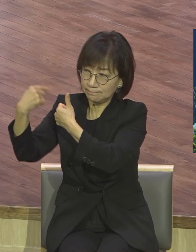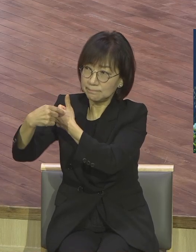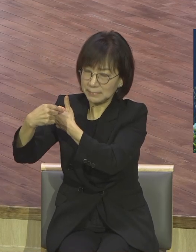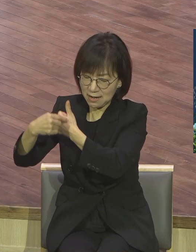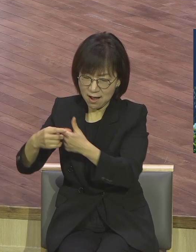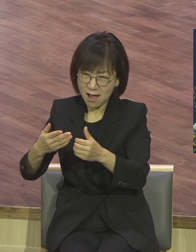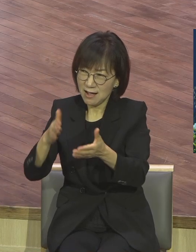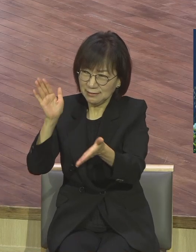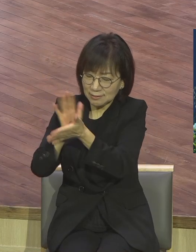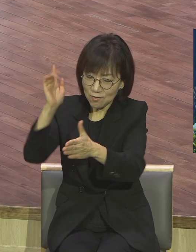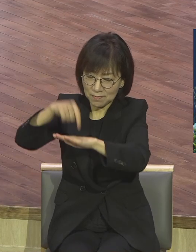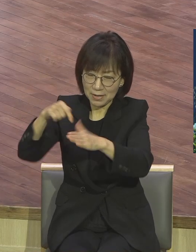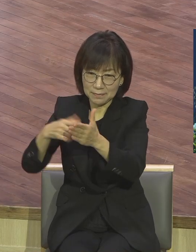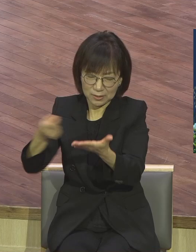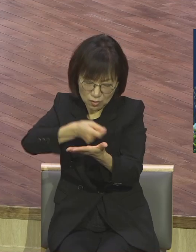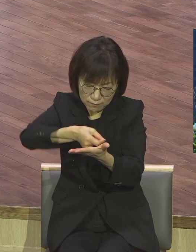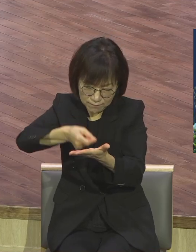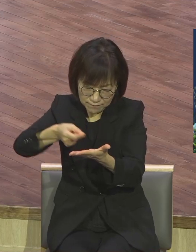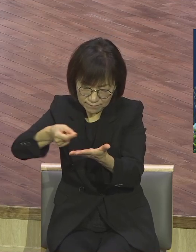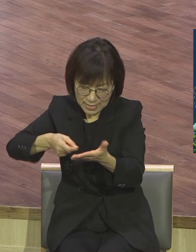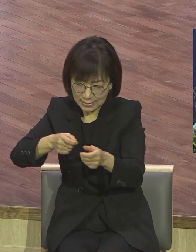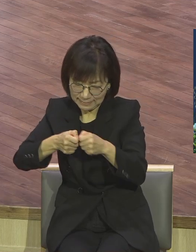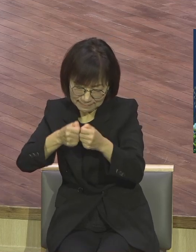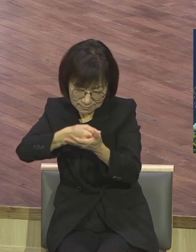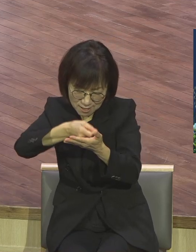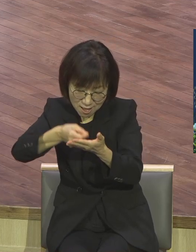뜨겁게 녹여져 있는 말씀이다.